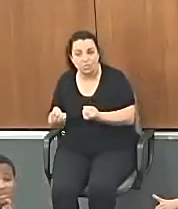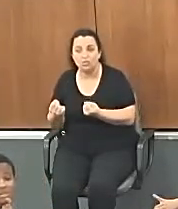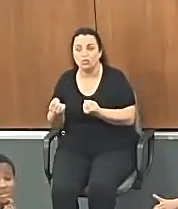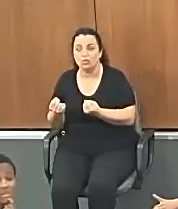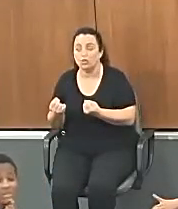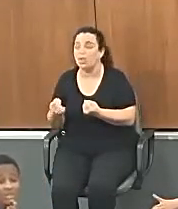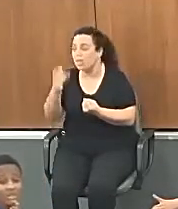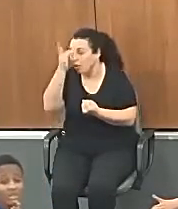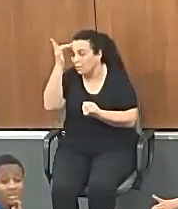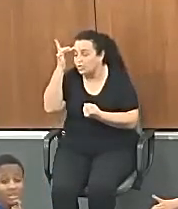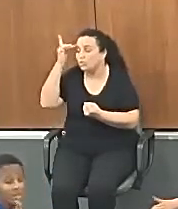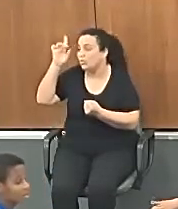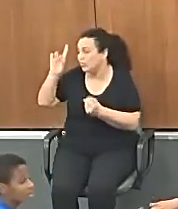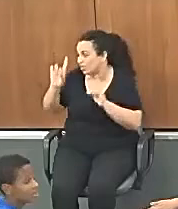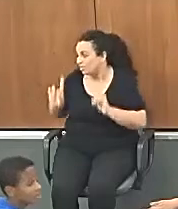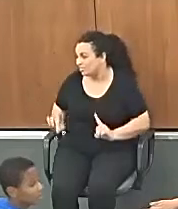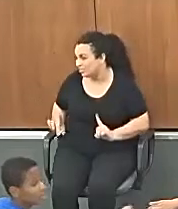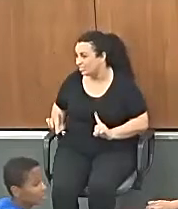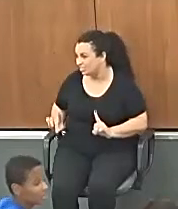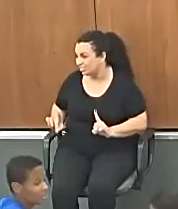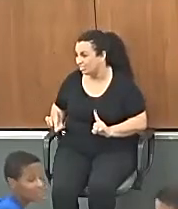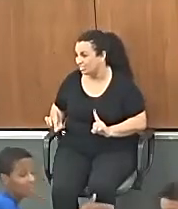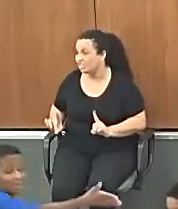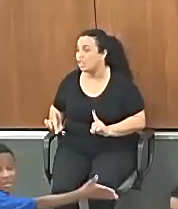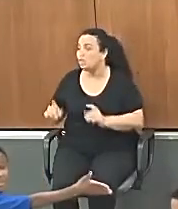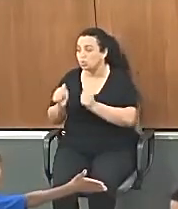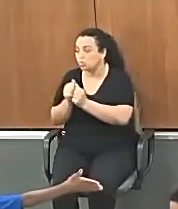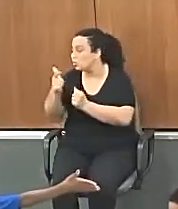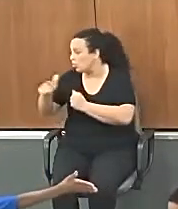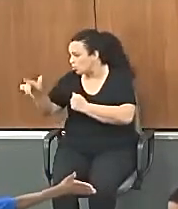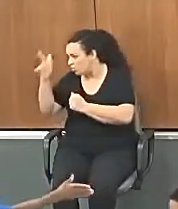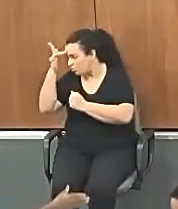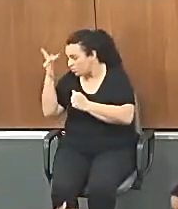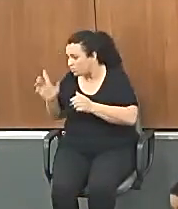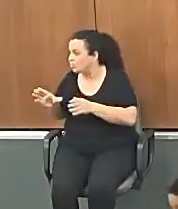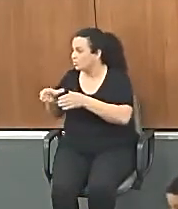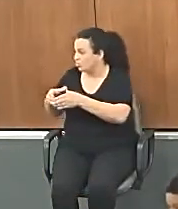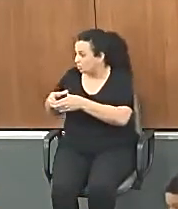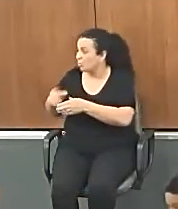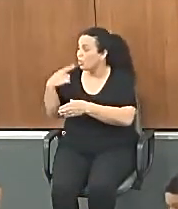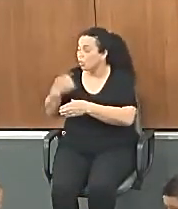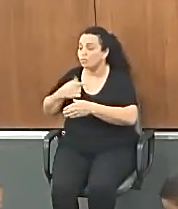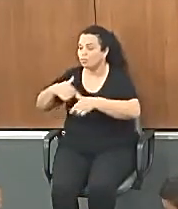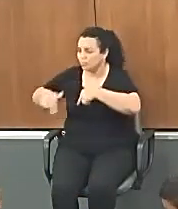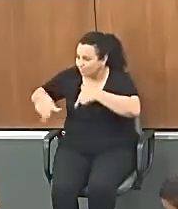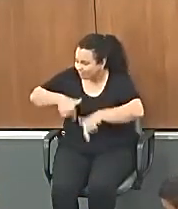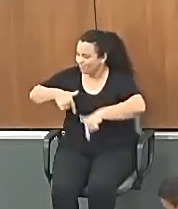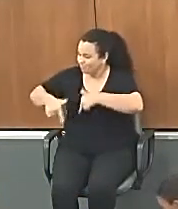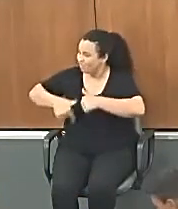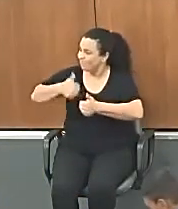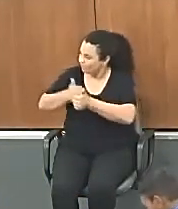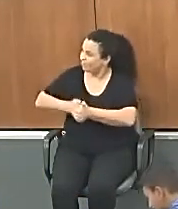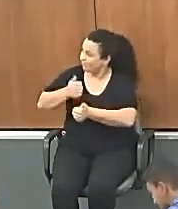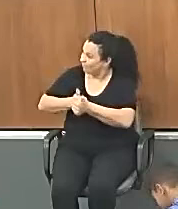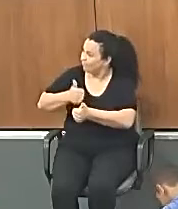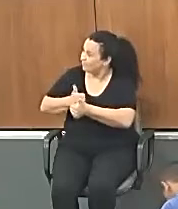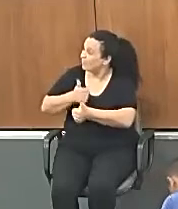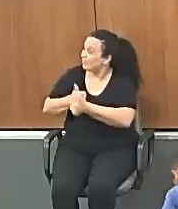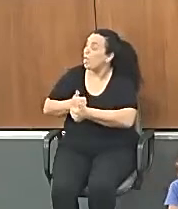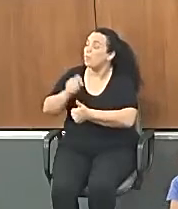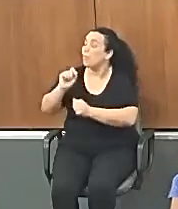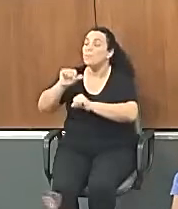da pessoa com deficiência junto conosco os membros dessa comissão nós vamos trabalhar arduamente para que a gente possa mudar a realidade